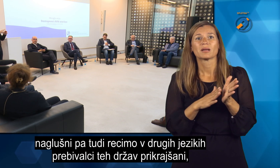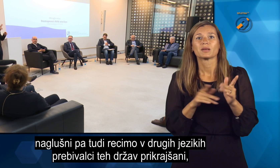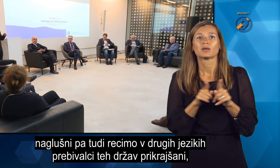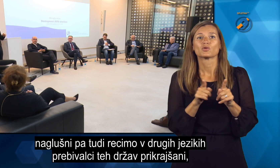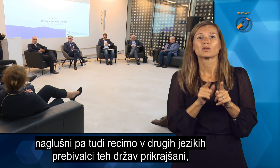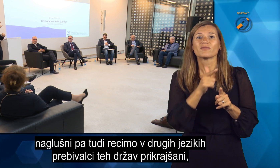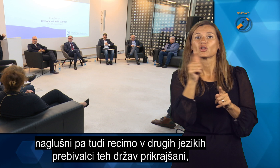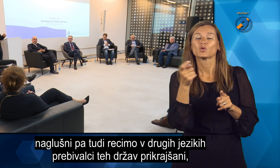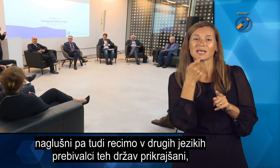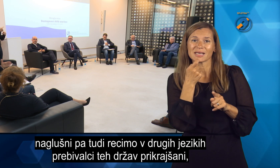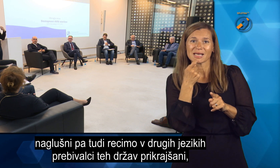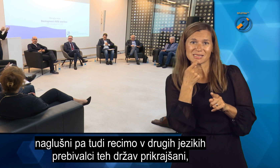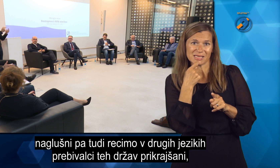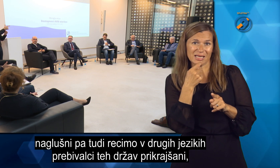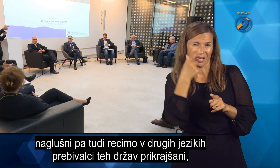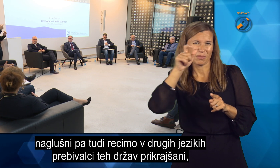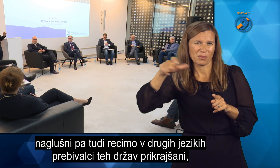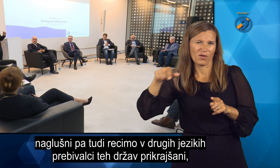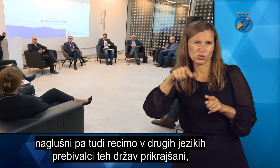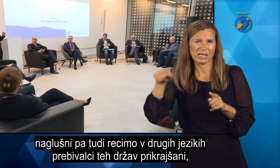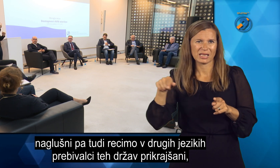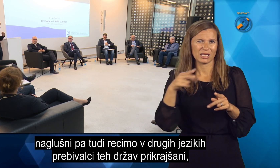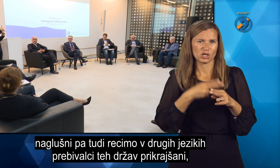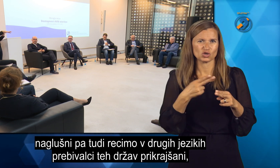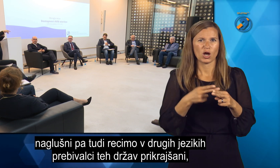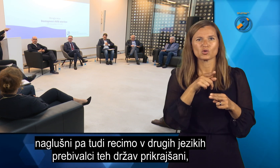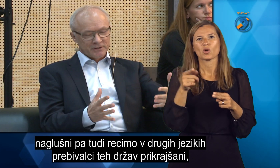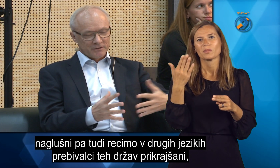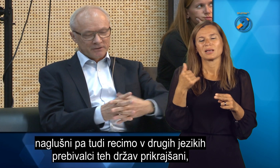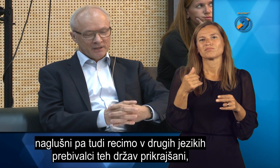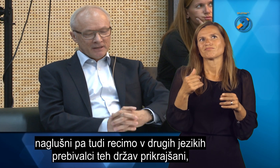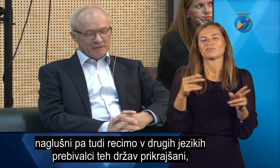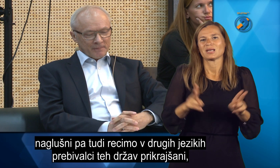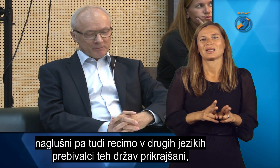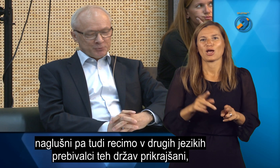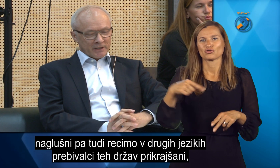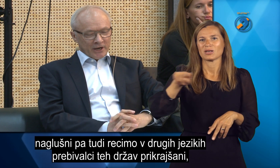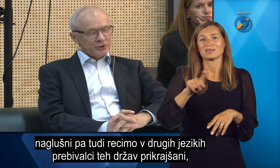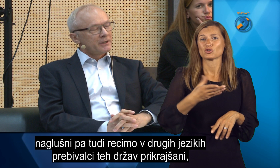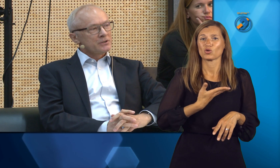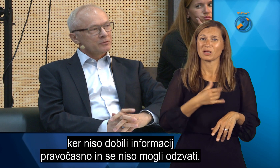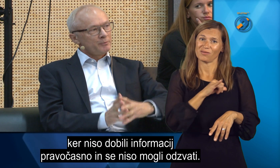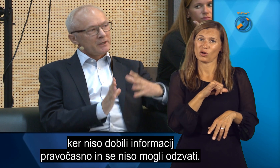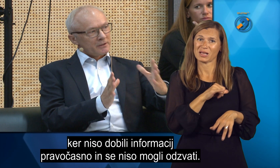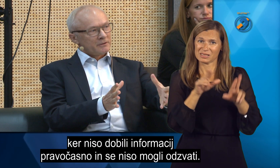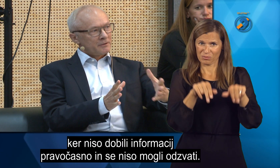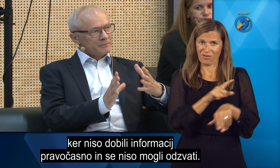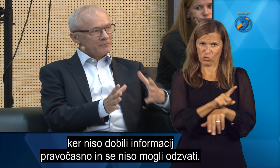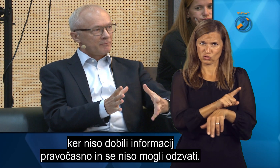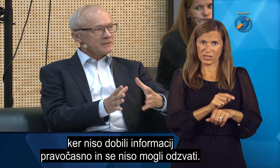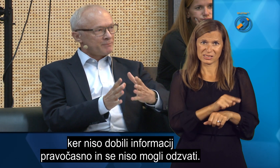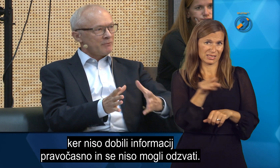naglušni, pa tudi recimo mogoče v drugih jezikih prebivalci teh držav, so bili pač prikrajšani, ker niso